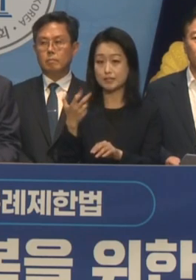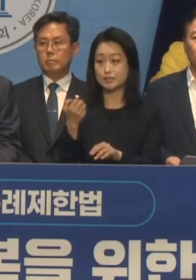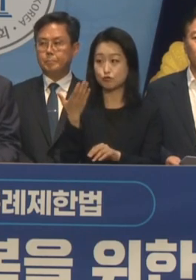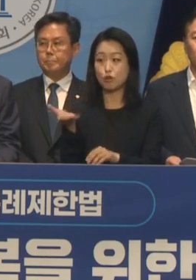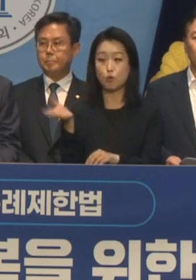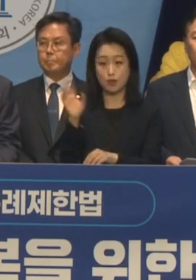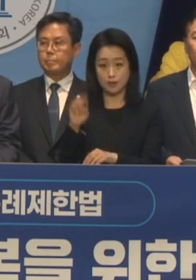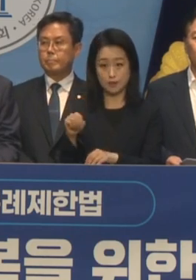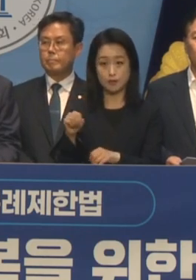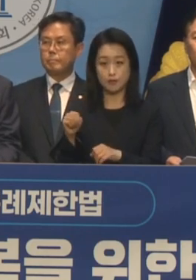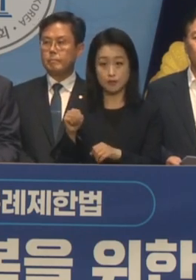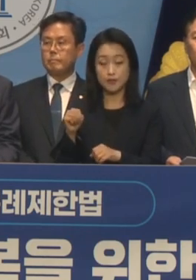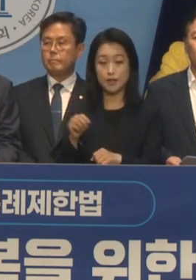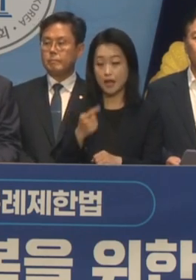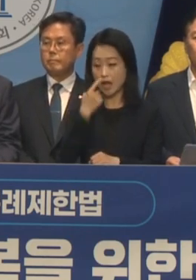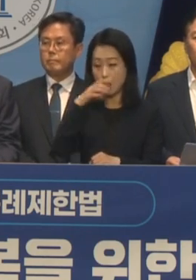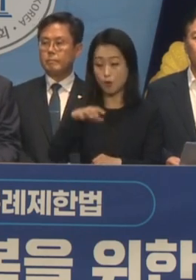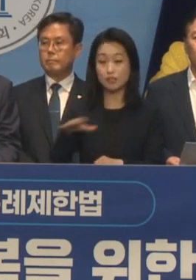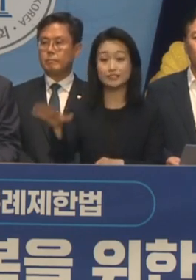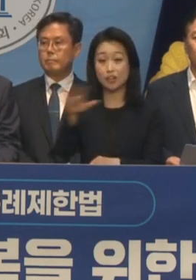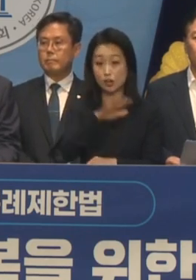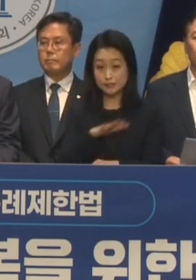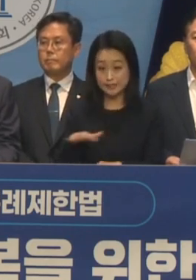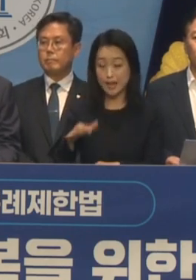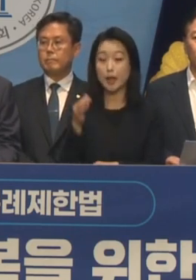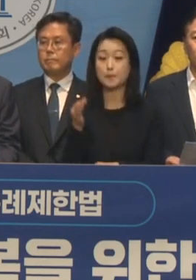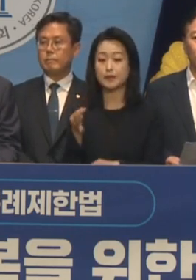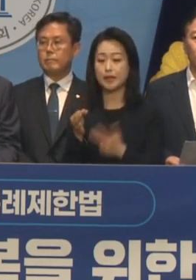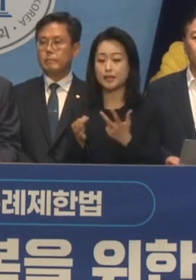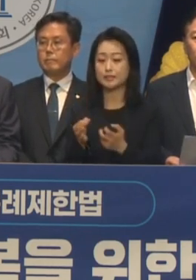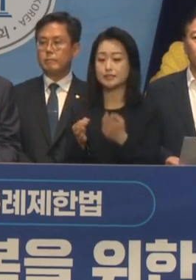6,879억 원으로 예체능 전체 사교육비의